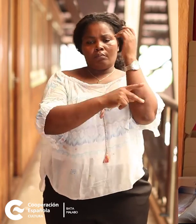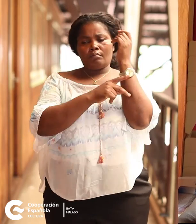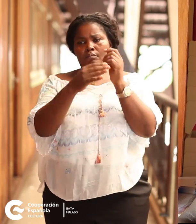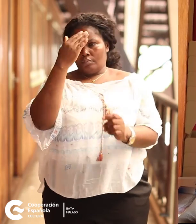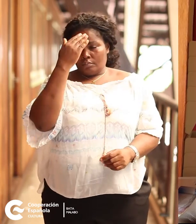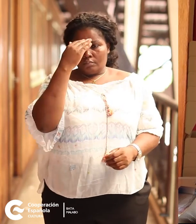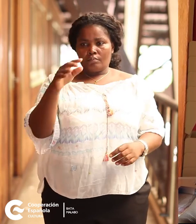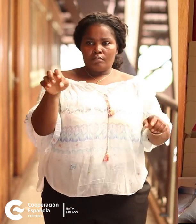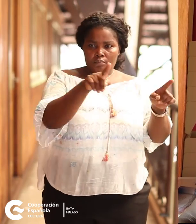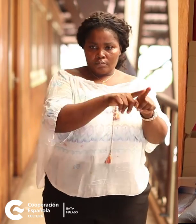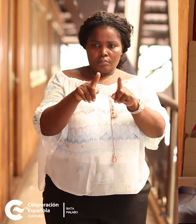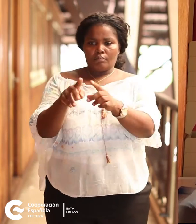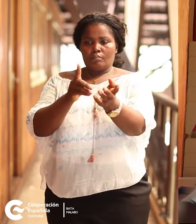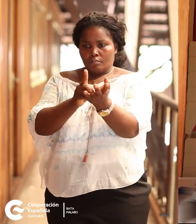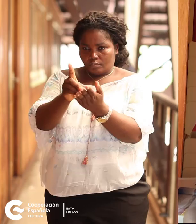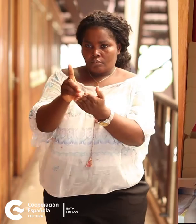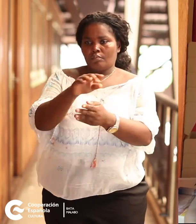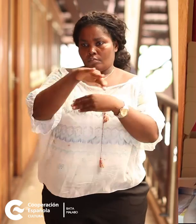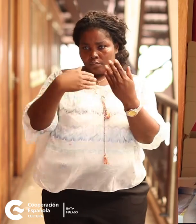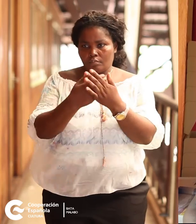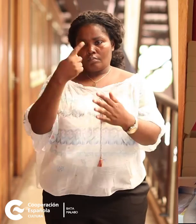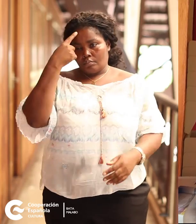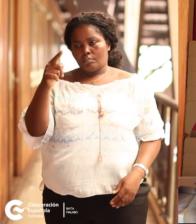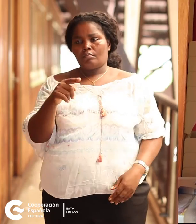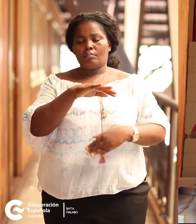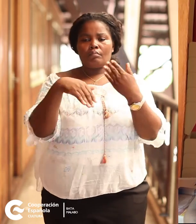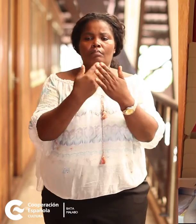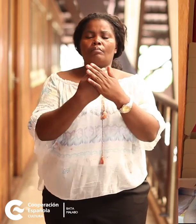país reconoció los mismos derechos para todos.